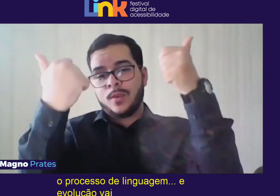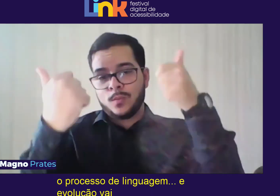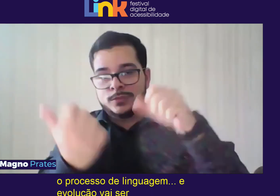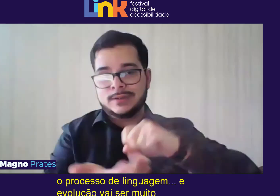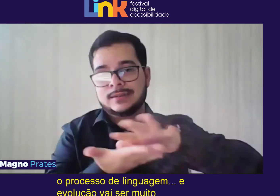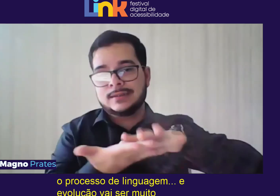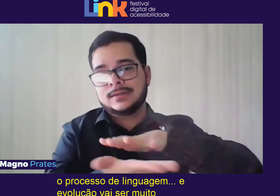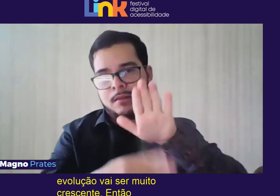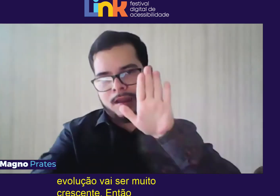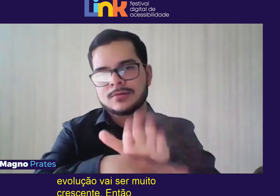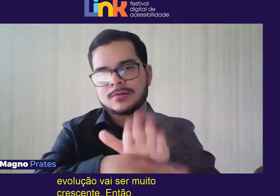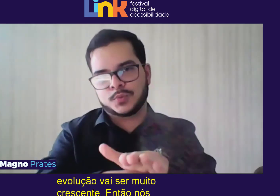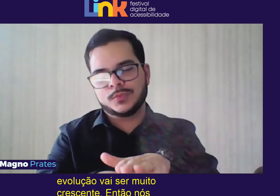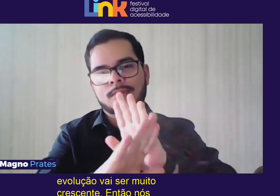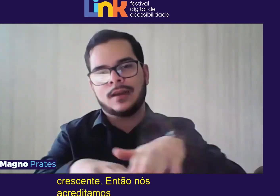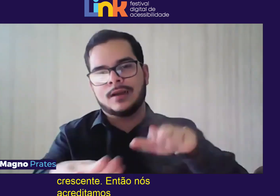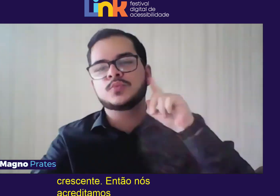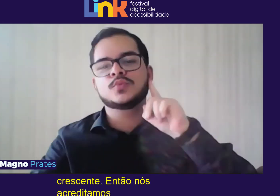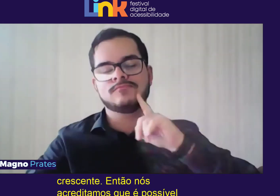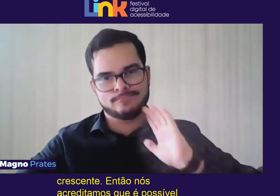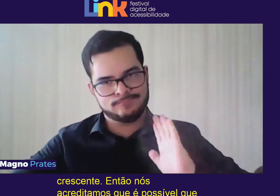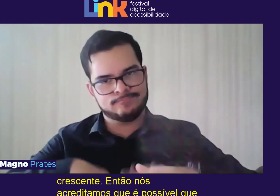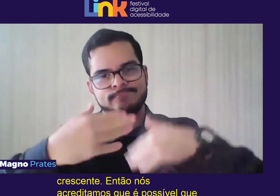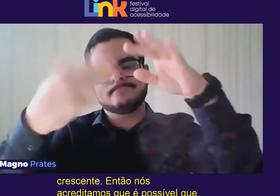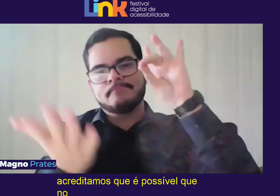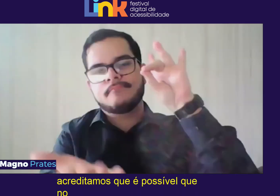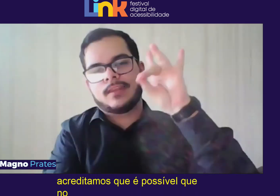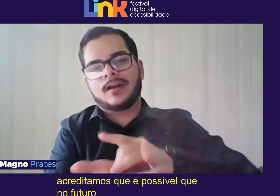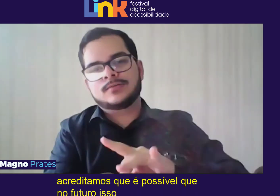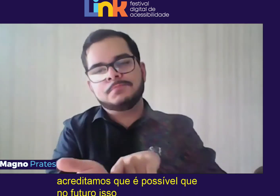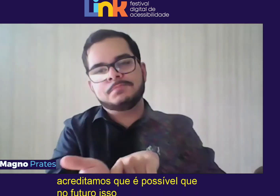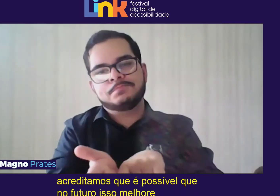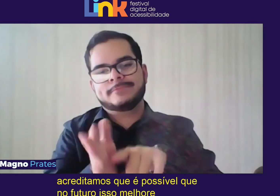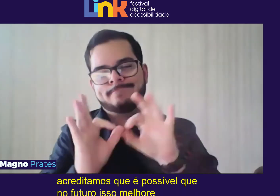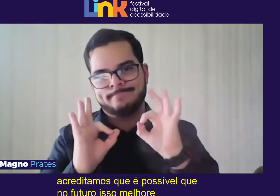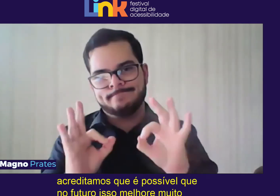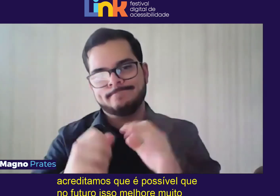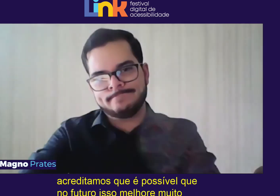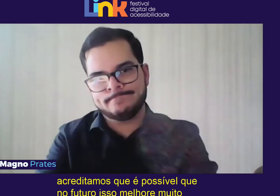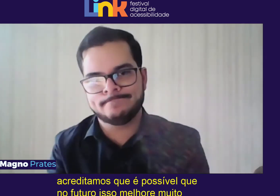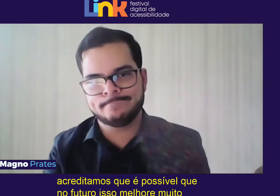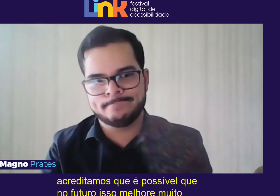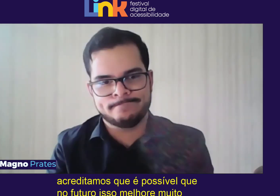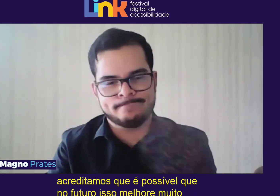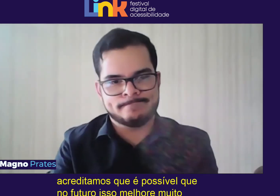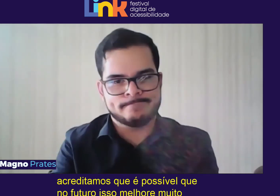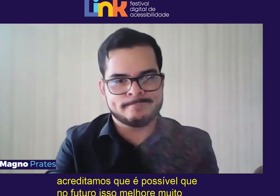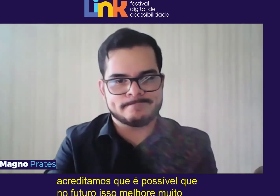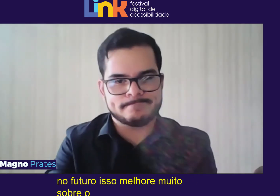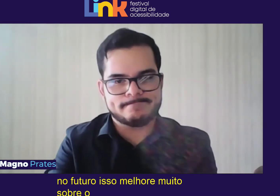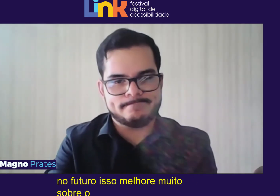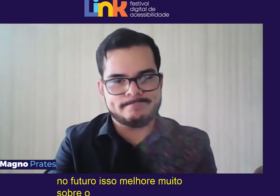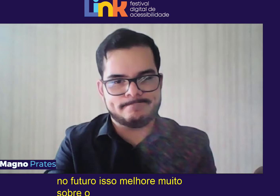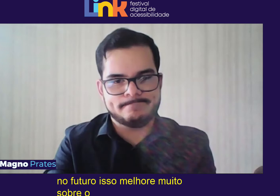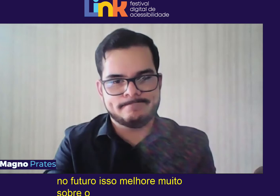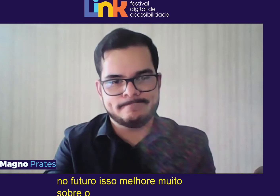que no futuro isso melhore muito sobre o Signwright, ele realmente possa apoiar nesse processo de educação para crianças